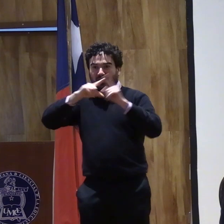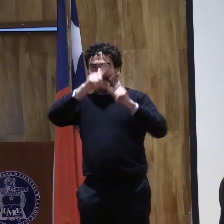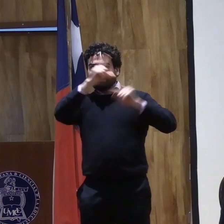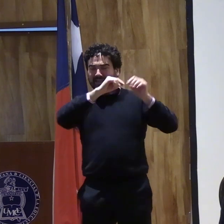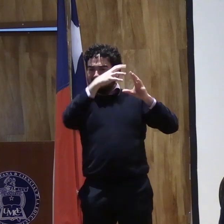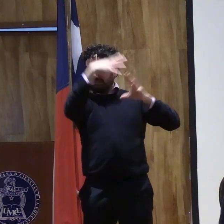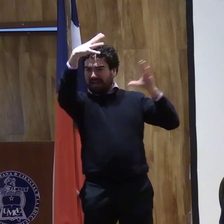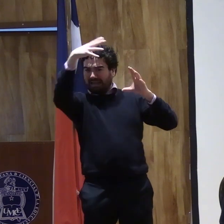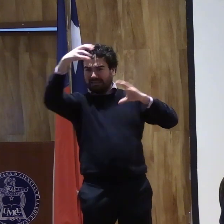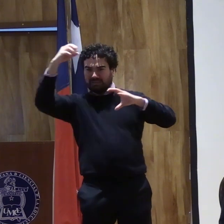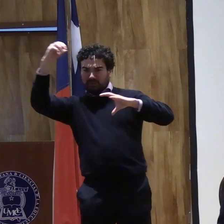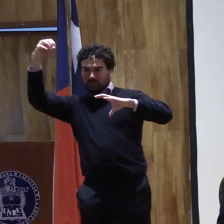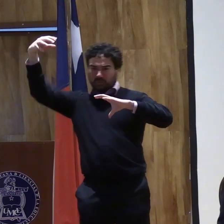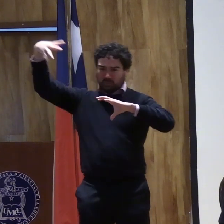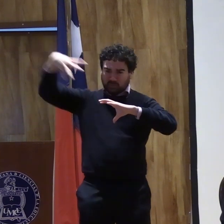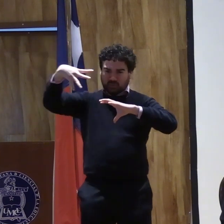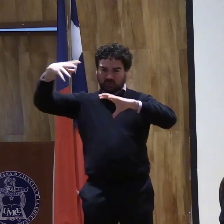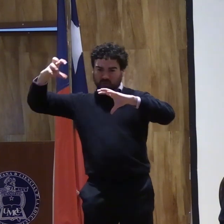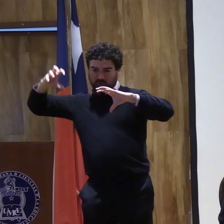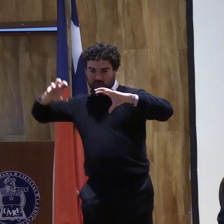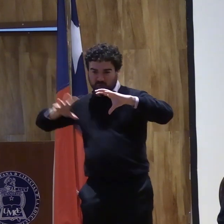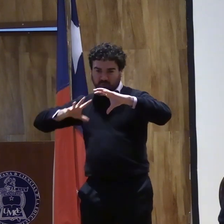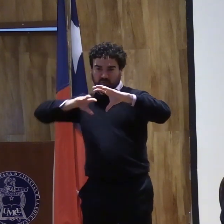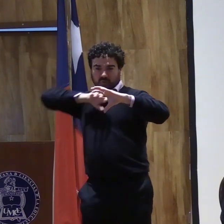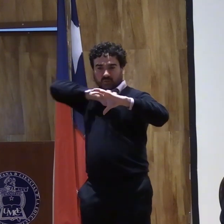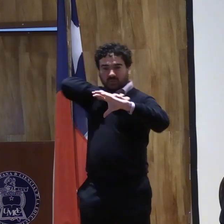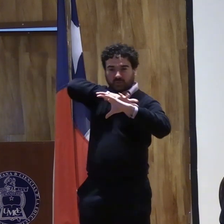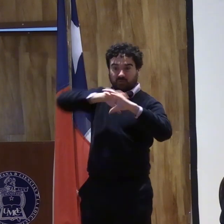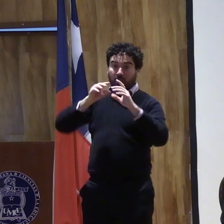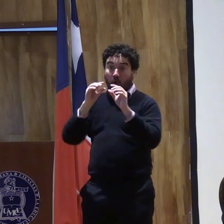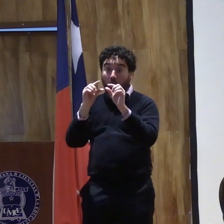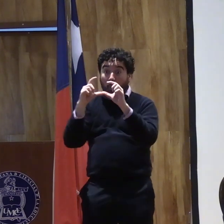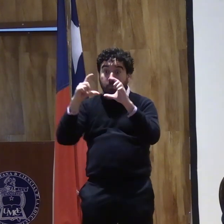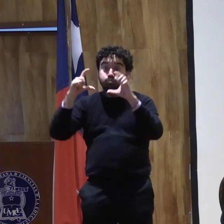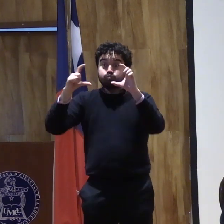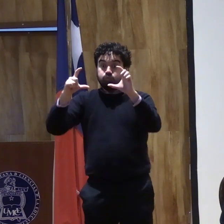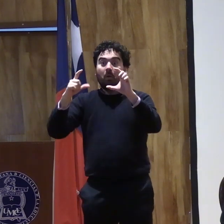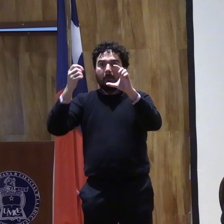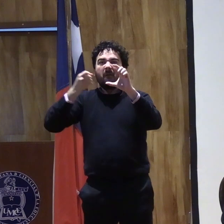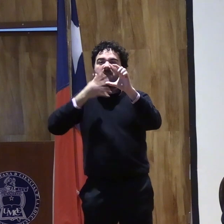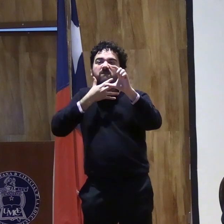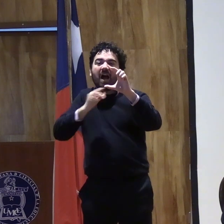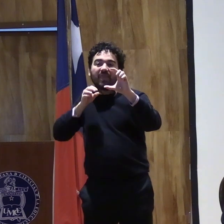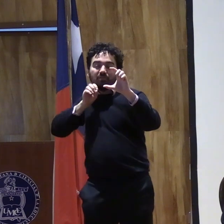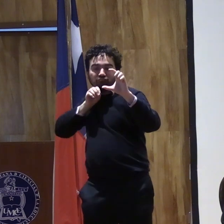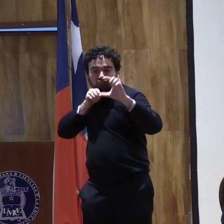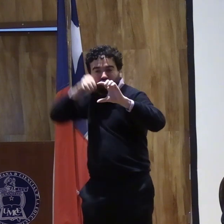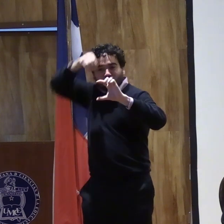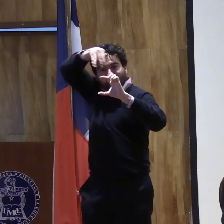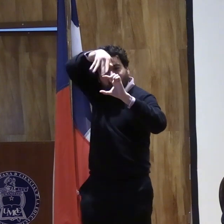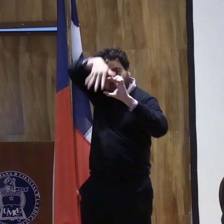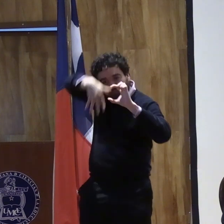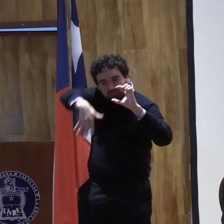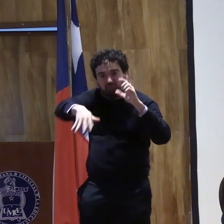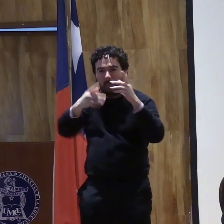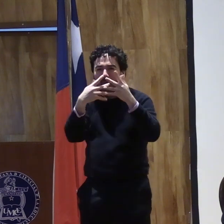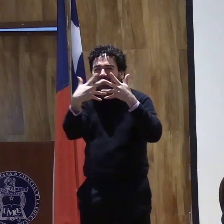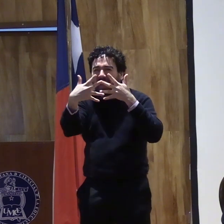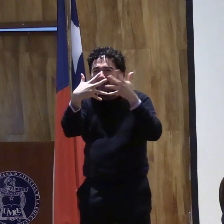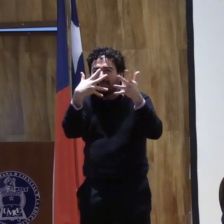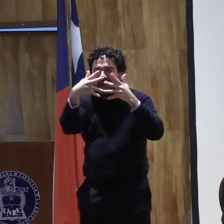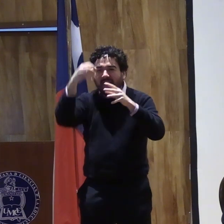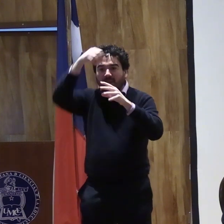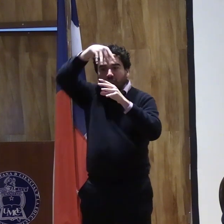empezó a cambiar la atmósfera y empezó a ser, entre comillas, como más transparente la atmósfera para